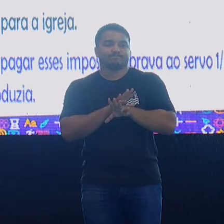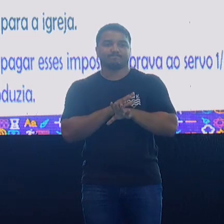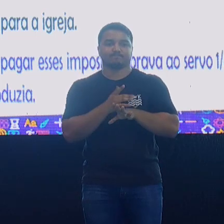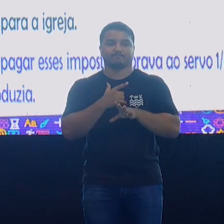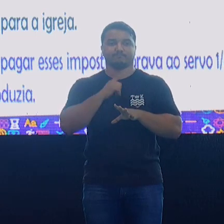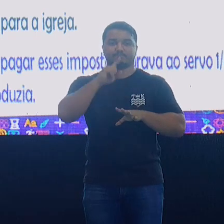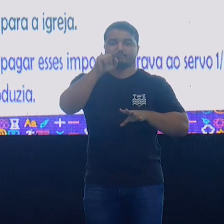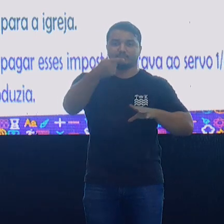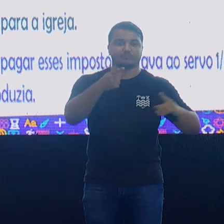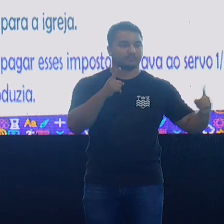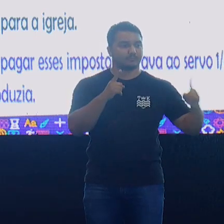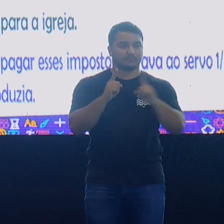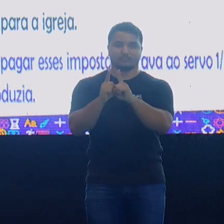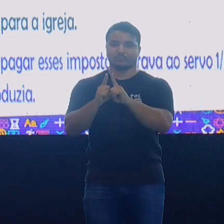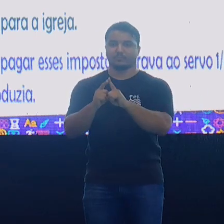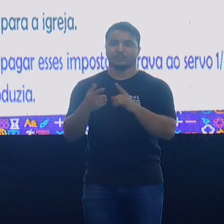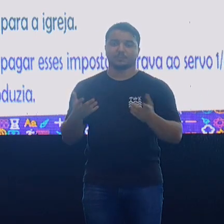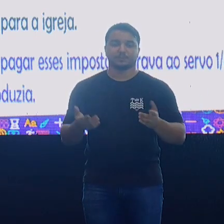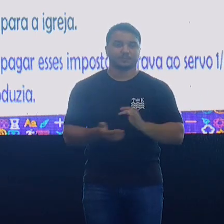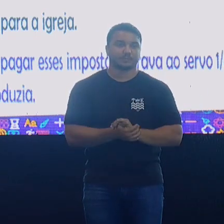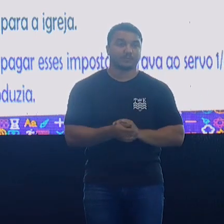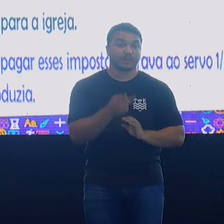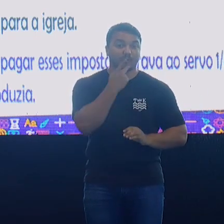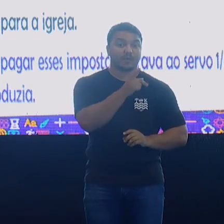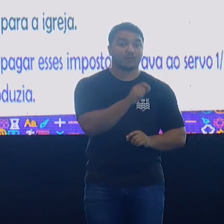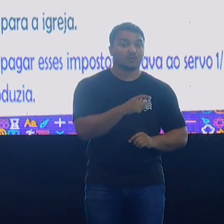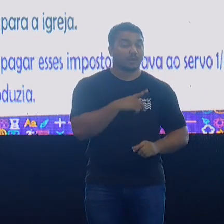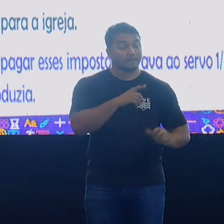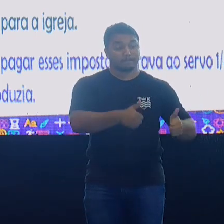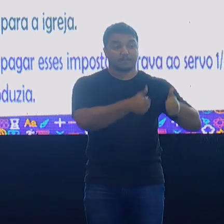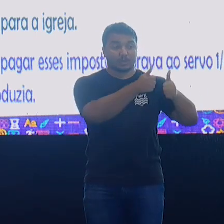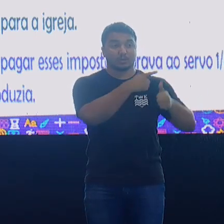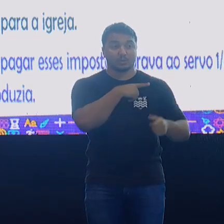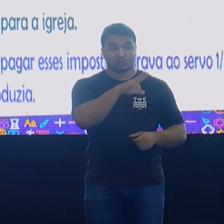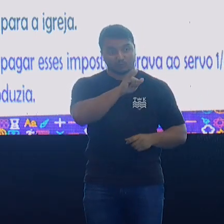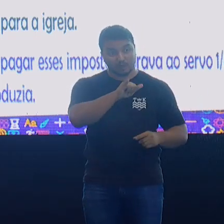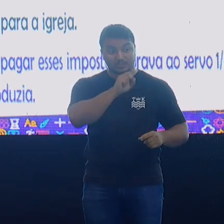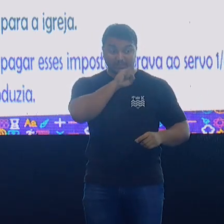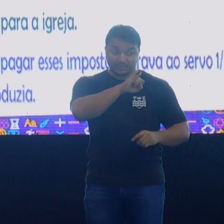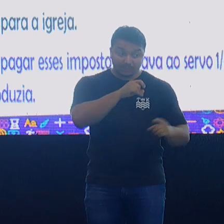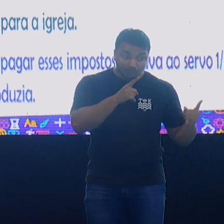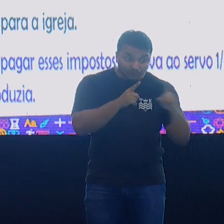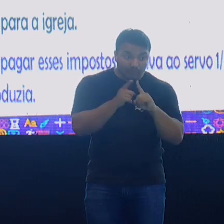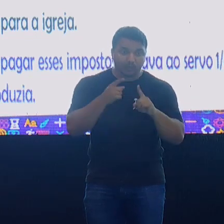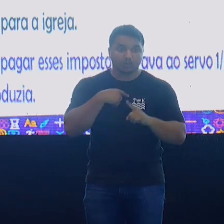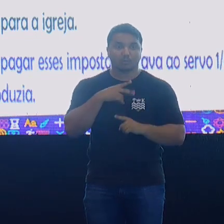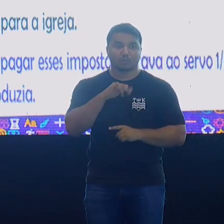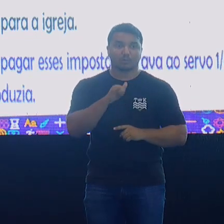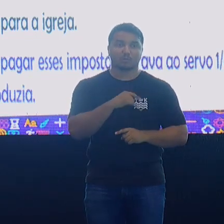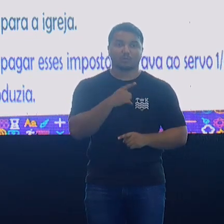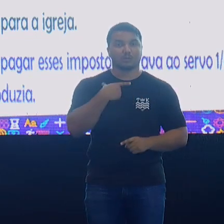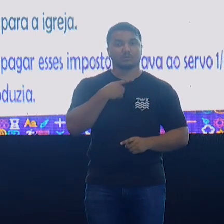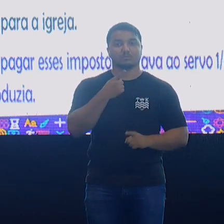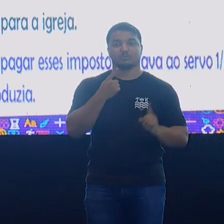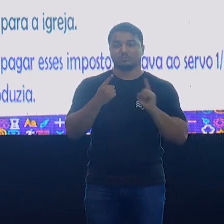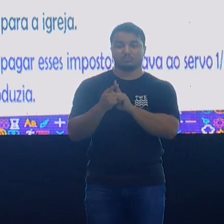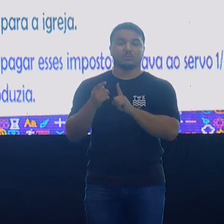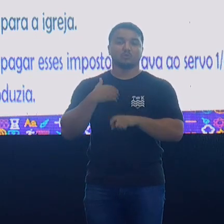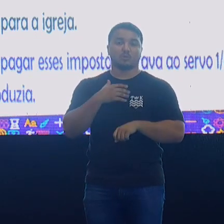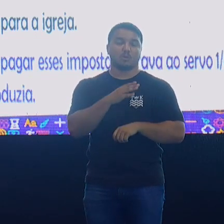feudal, com o marido dela. E ele dizia: é melhor que você vá, porque se você não for, eu vou mandar um dos meus